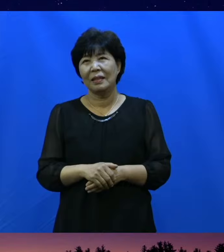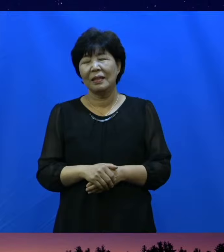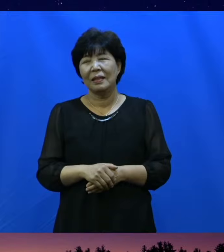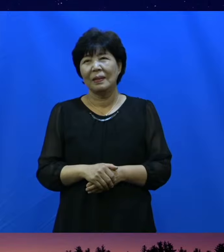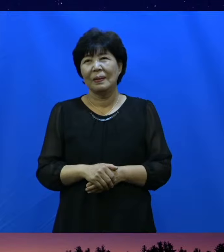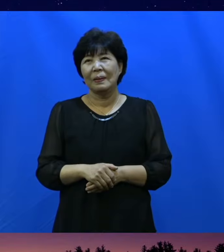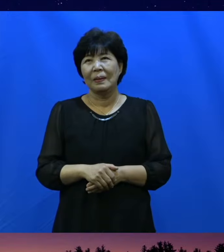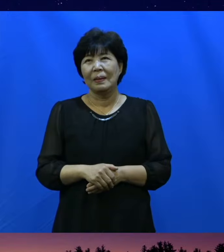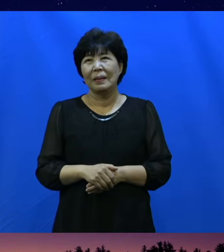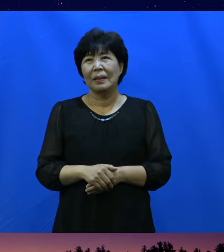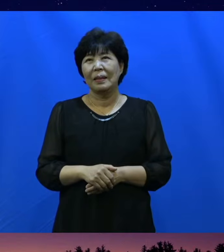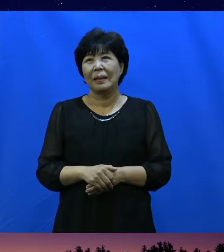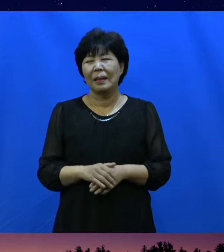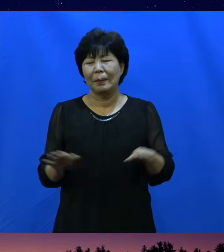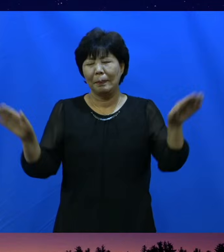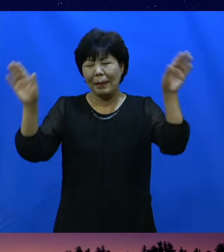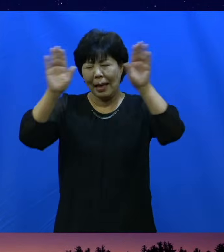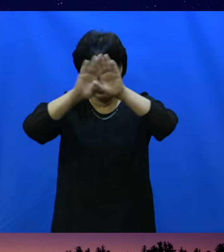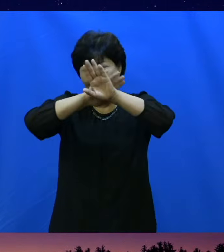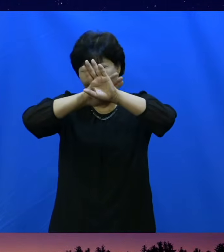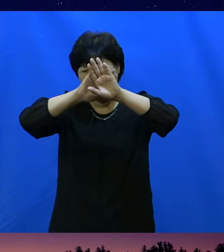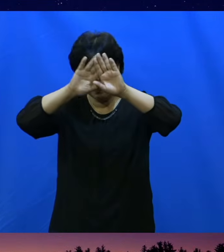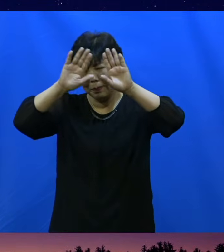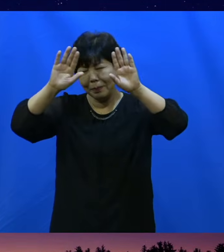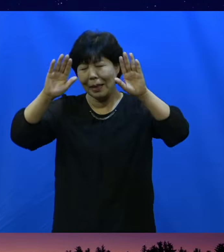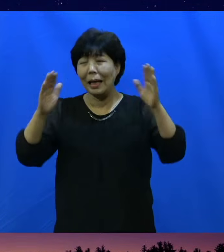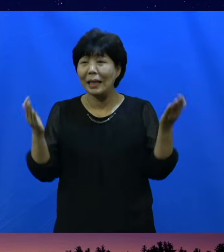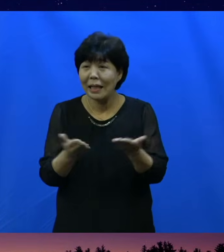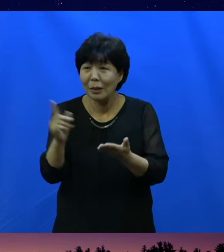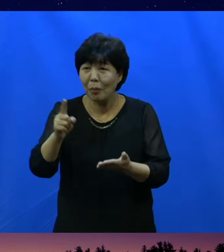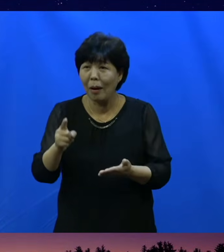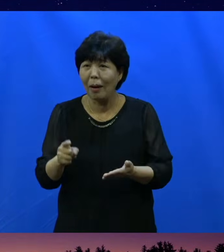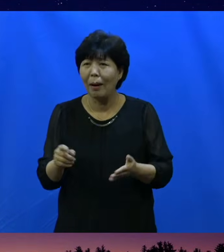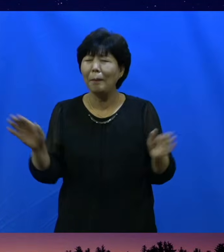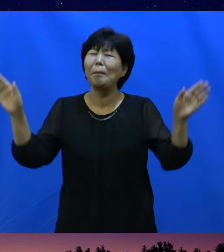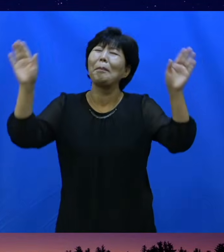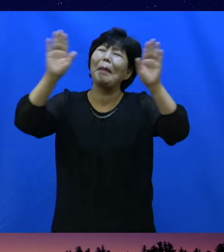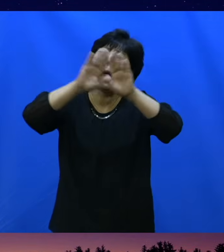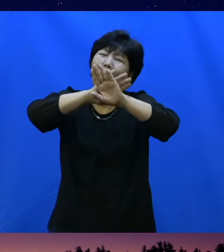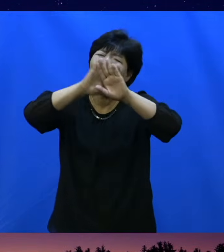하는 게 밥 먹고 하는 일이 그거라는 거예요. 밤낮 참소하는 자로 그랬어요.